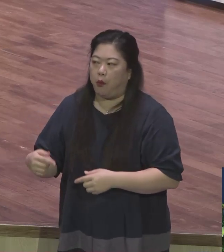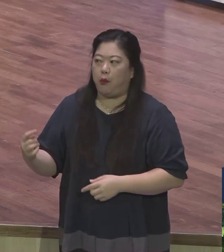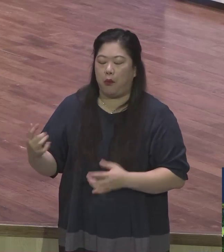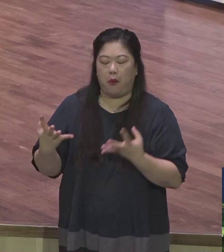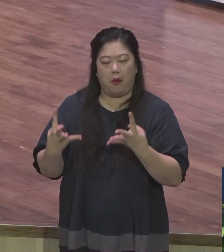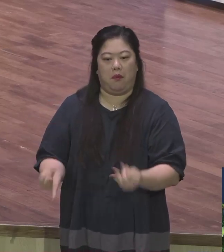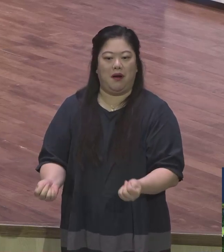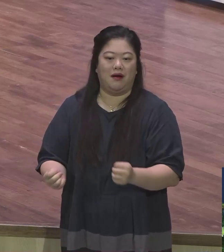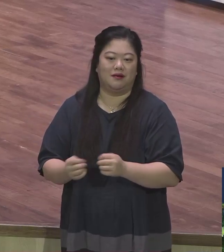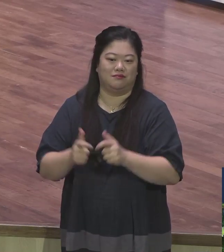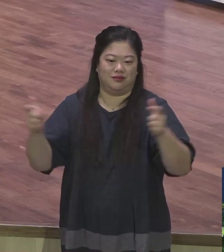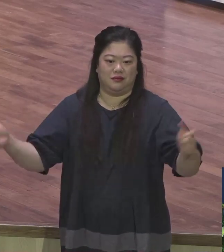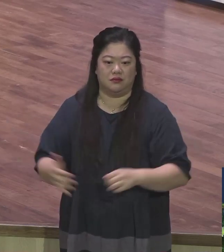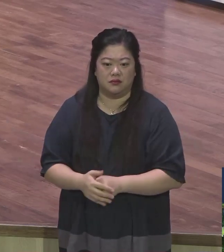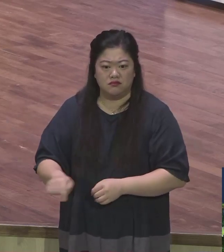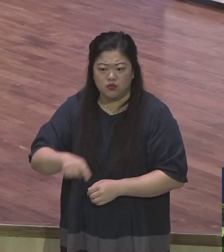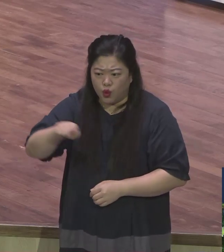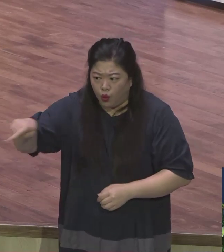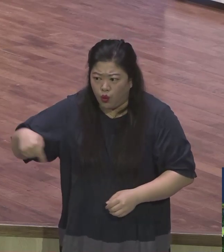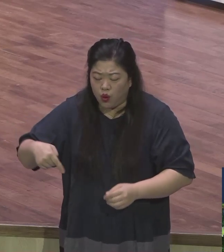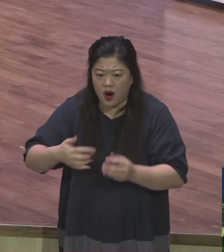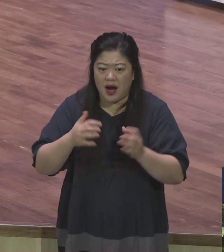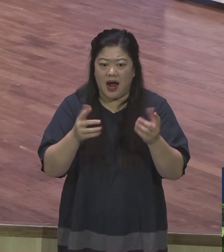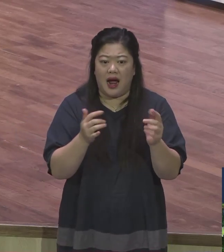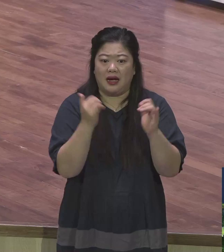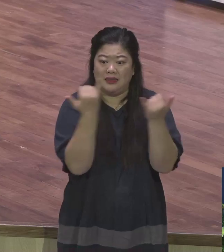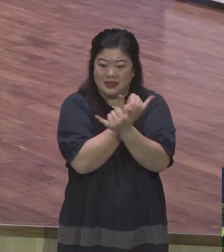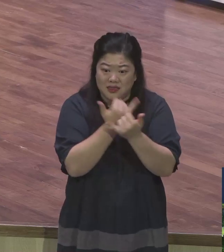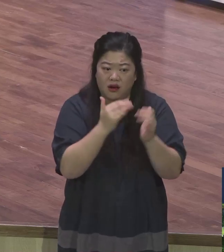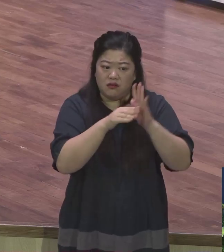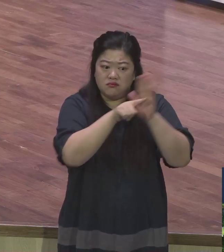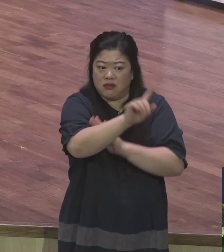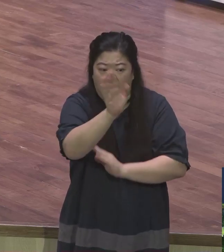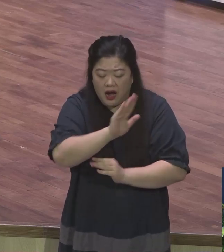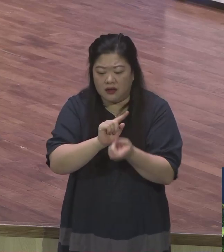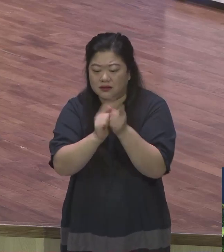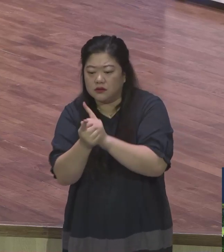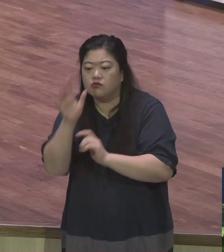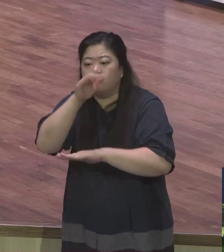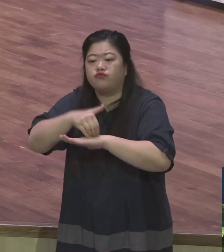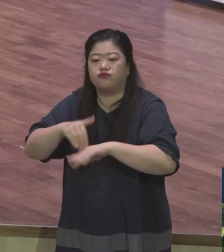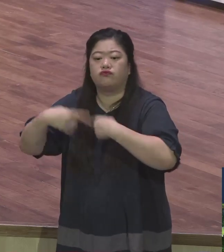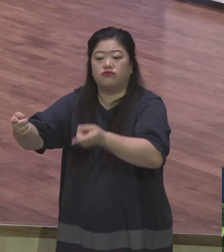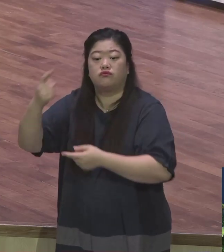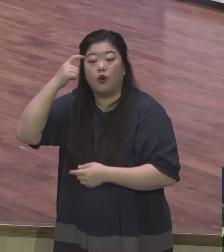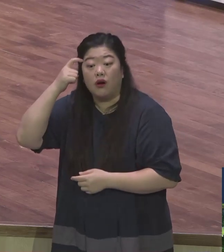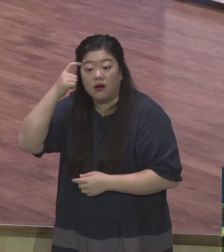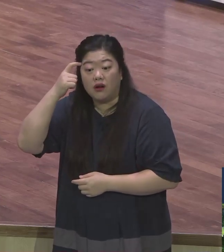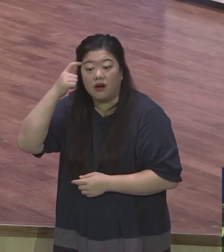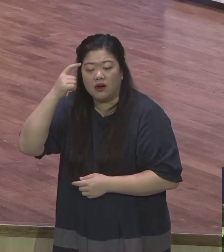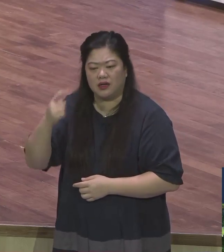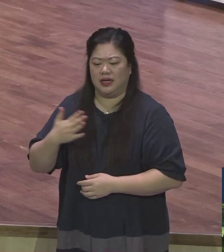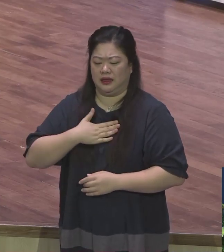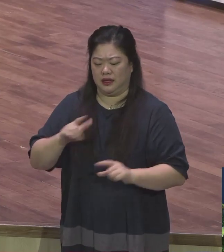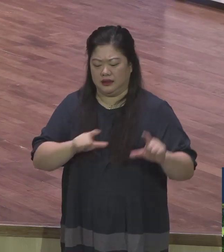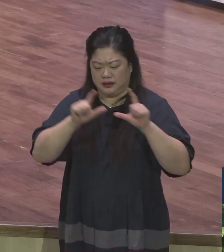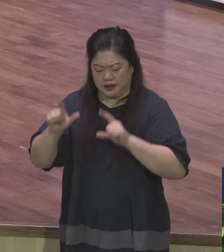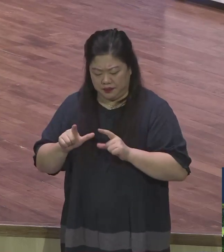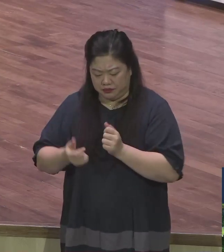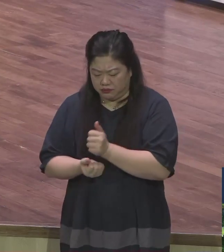하나님께 들은 이유가 뭐냐. 우리의 남은 삶이 생명살인한 삶이 되면 좋겠다.